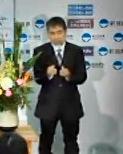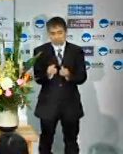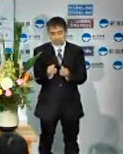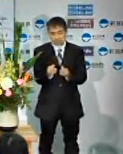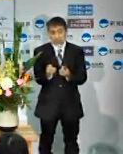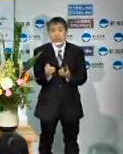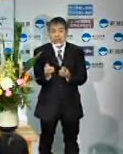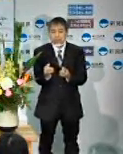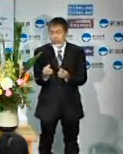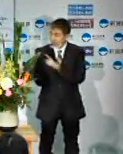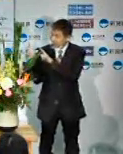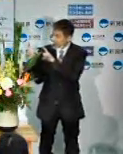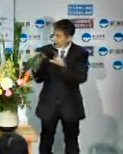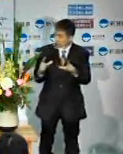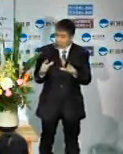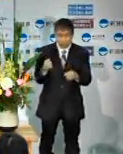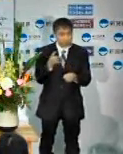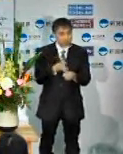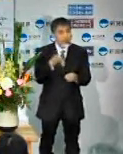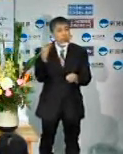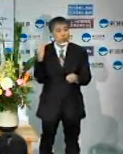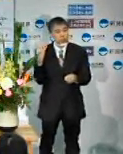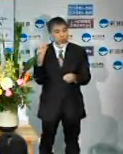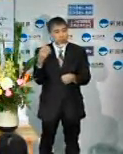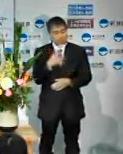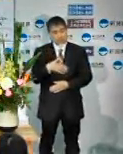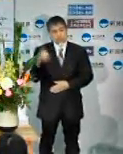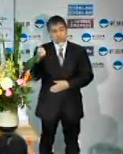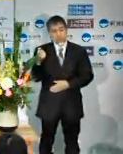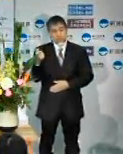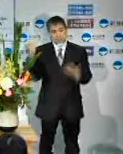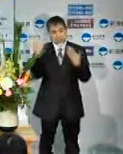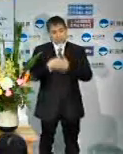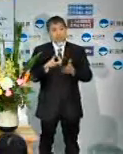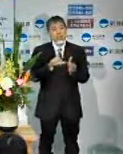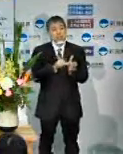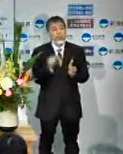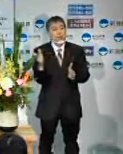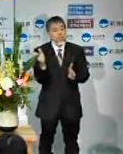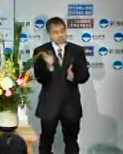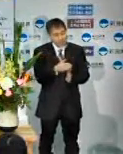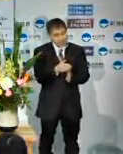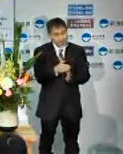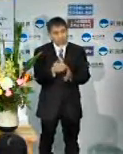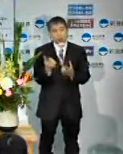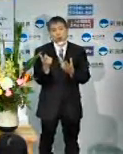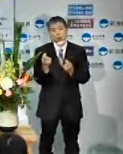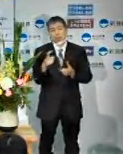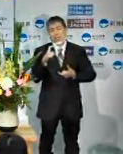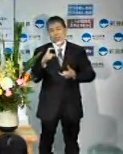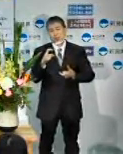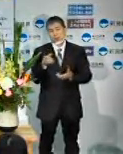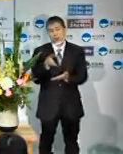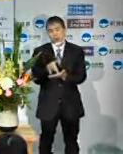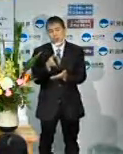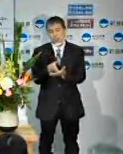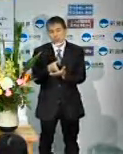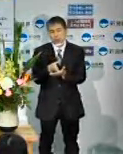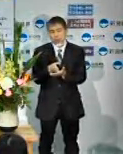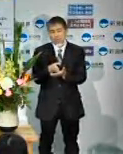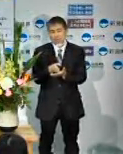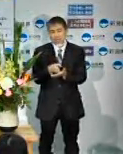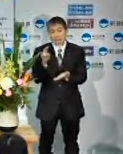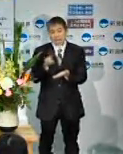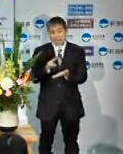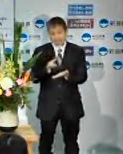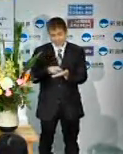ういった これ4年前の就任の時から同じこと言ってるんです。発想は大胆に、実行は緻密に、決断するときは決